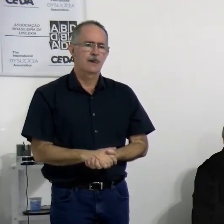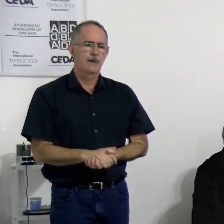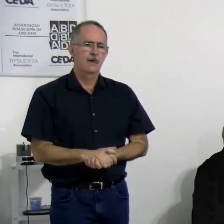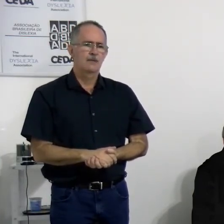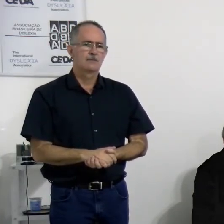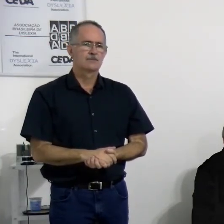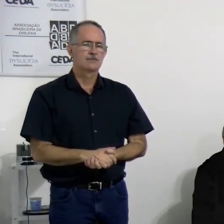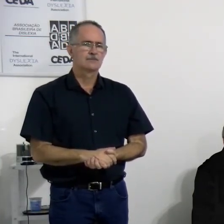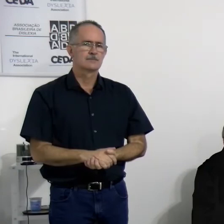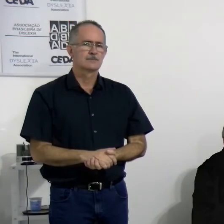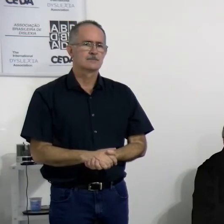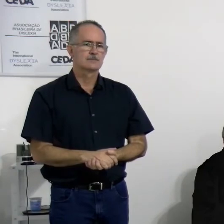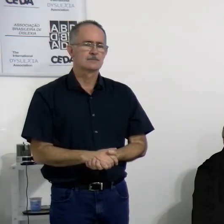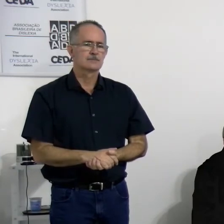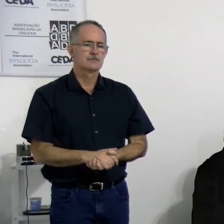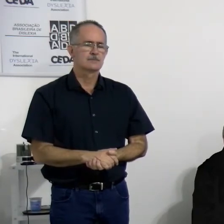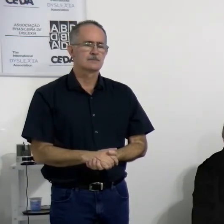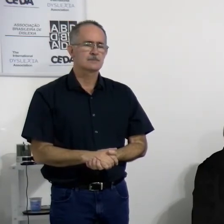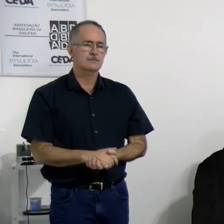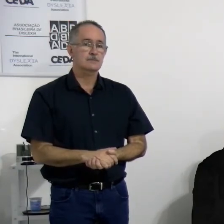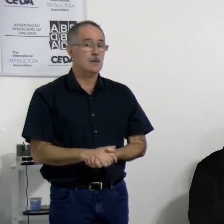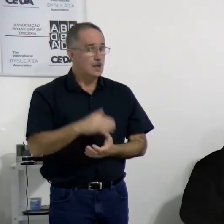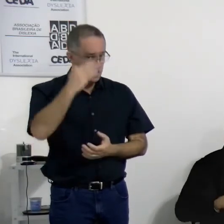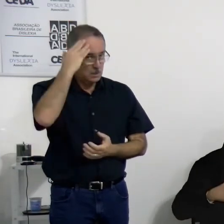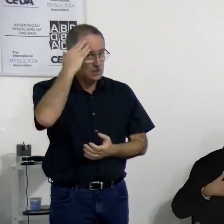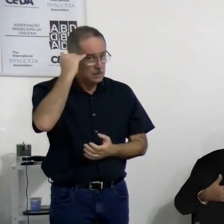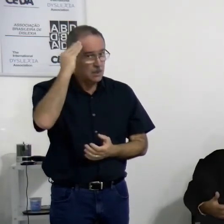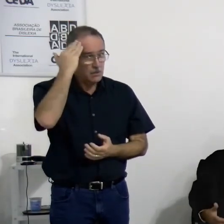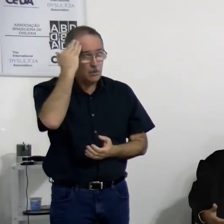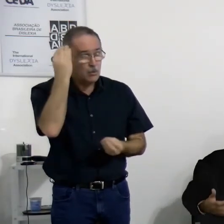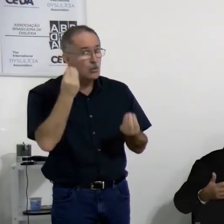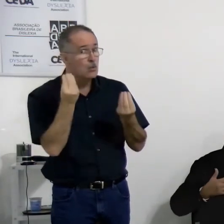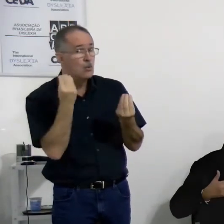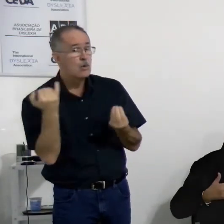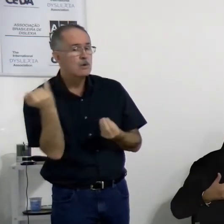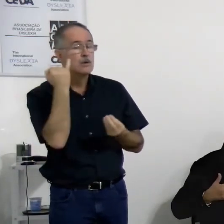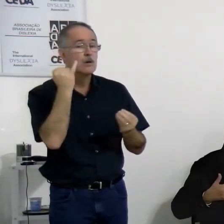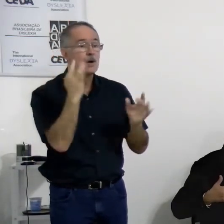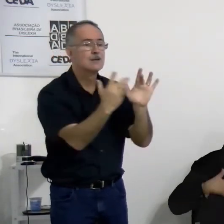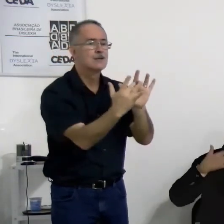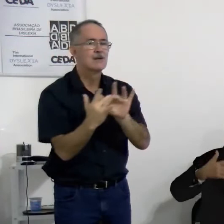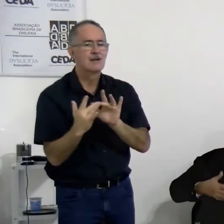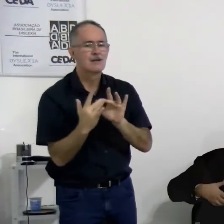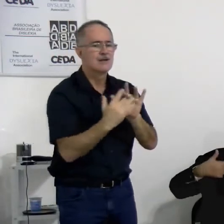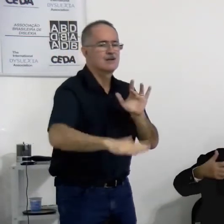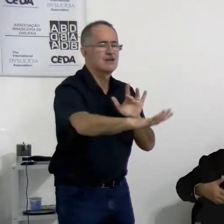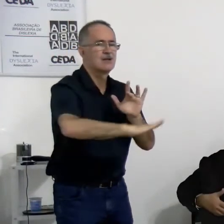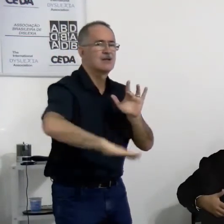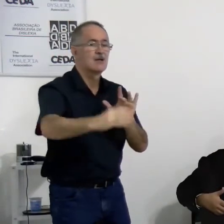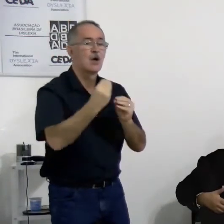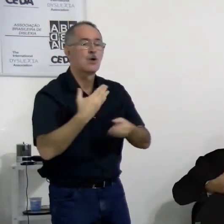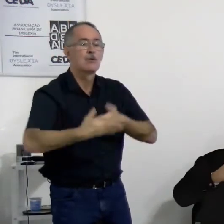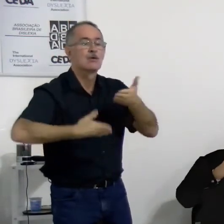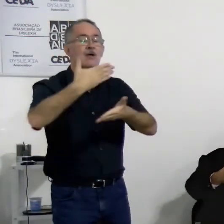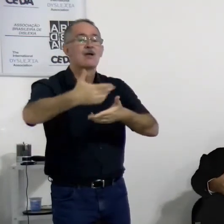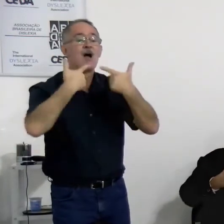for acquisition of speech and language. A gente sabe muito bem a importância da interação com a criança, sobre o desenvolvimento da linguagem